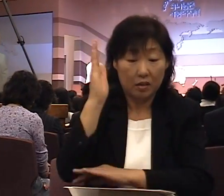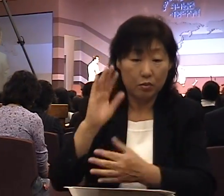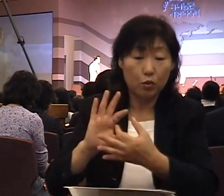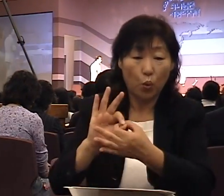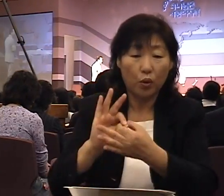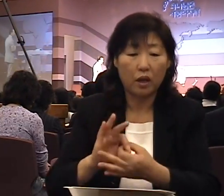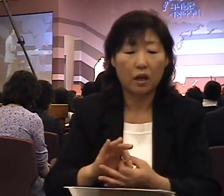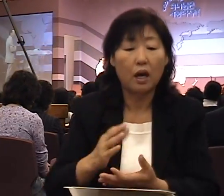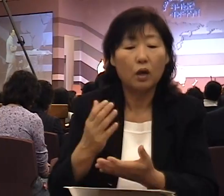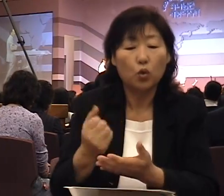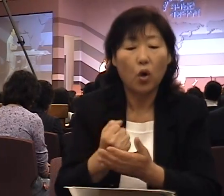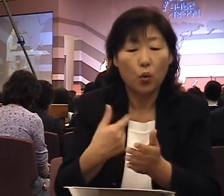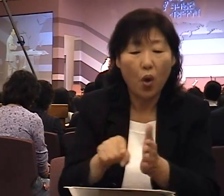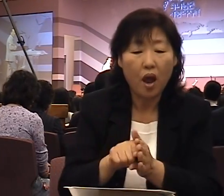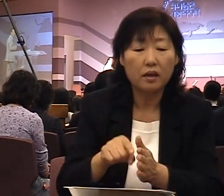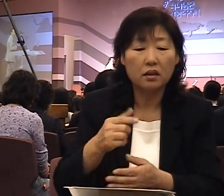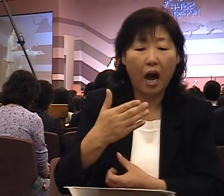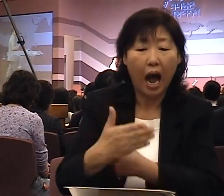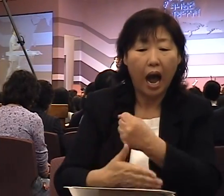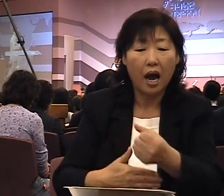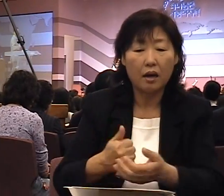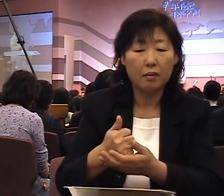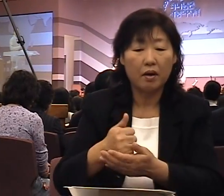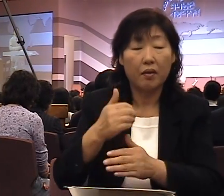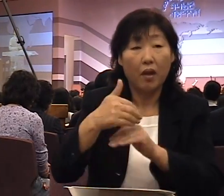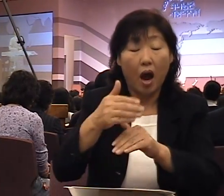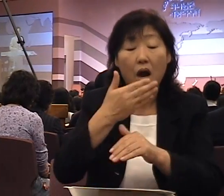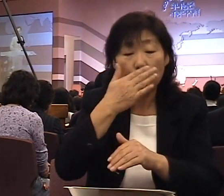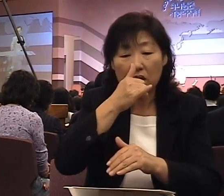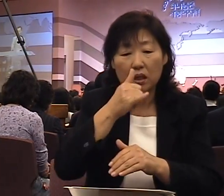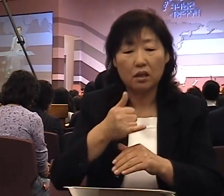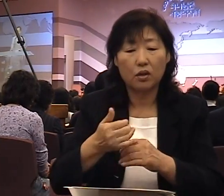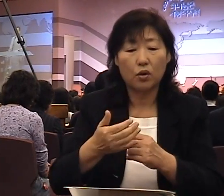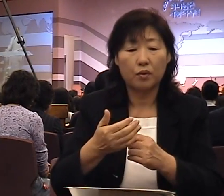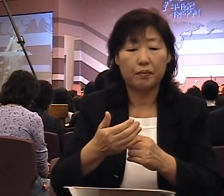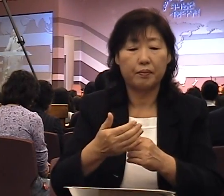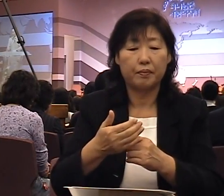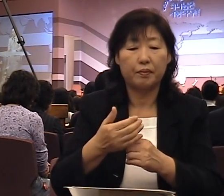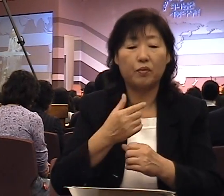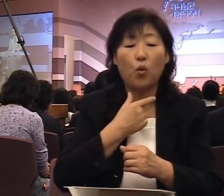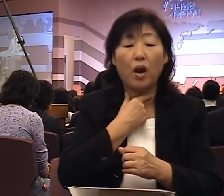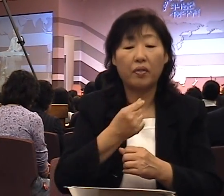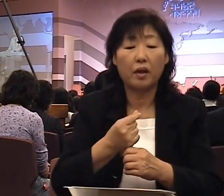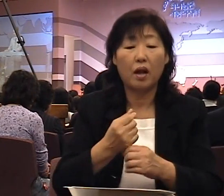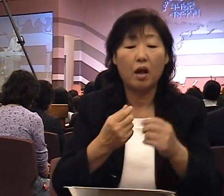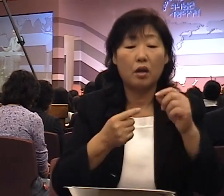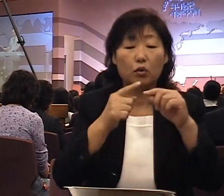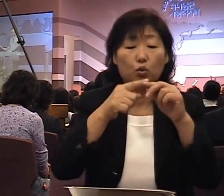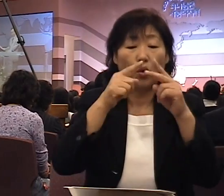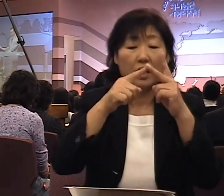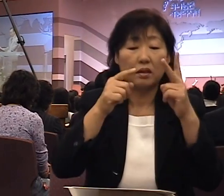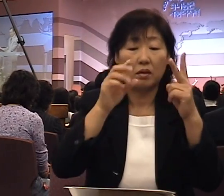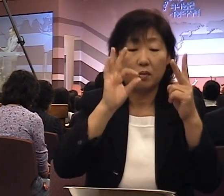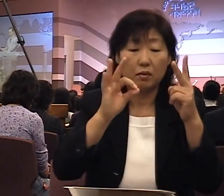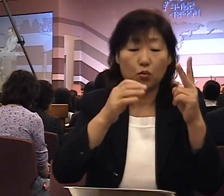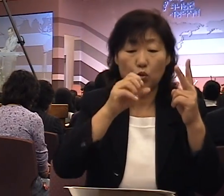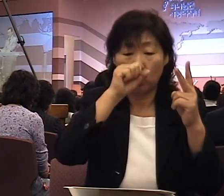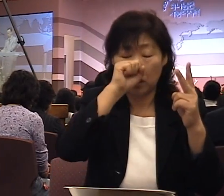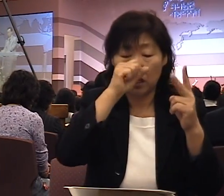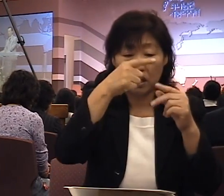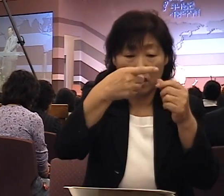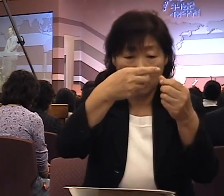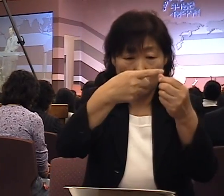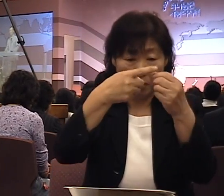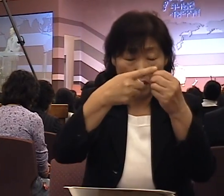같이 소유하기 위해 하나님 앞에 나갈 수 있기를 바라는데요, 그러기 위해 오늘 말씀으로 두 가지를 우리가 보았으면 합니다. 첫째는